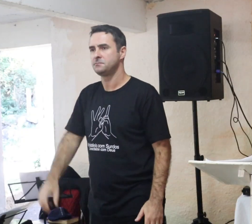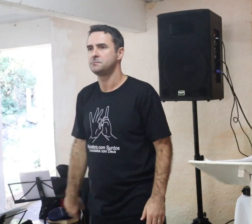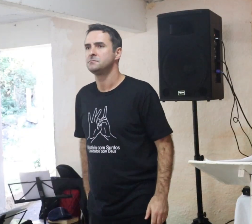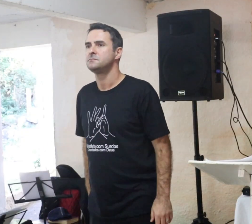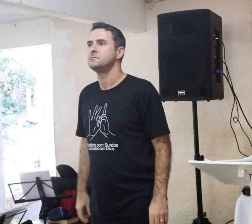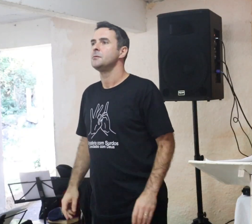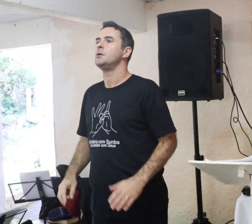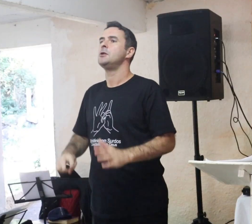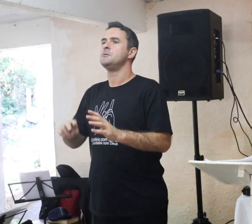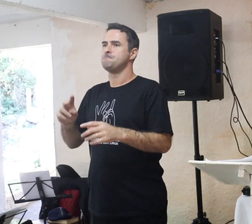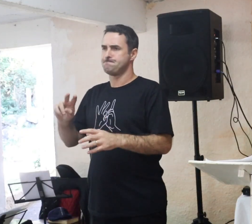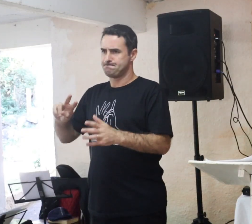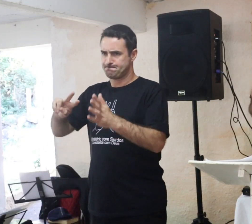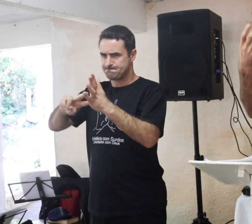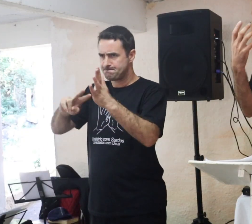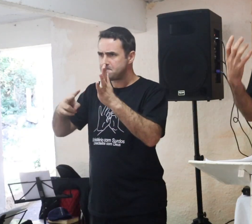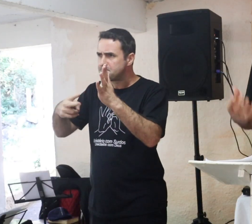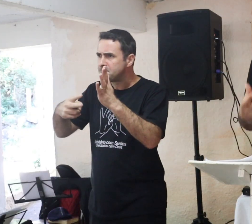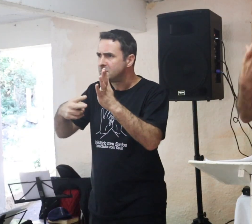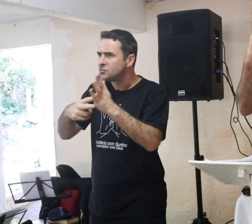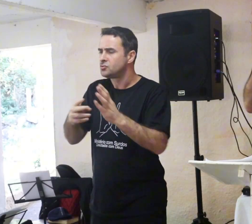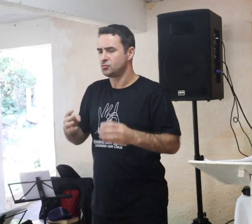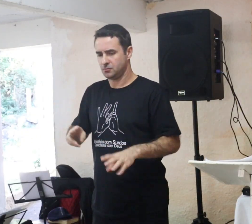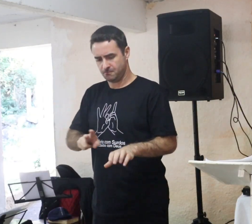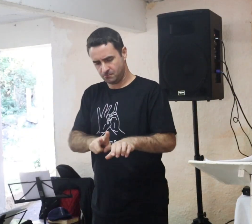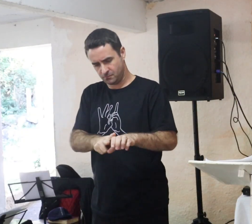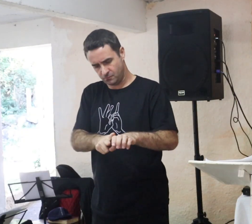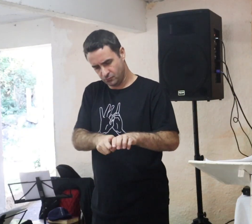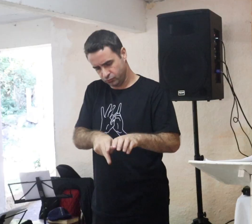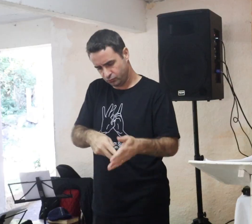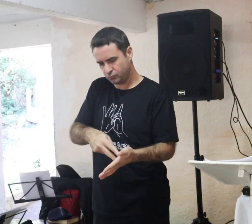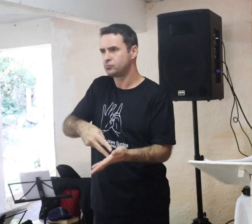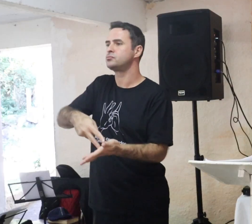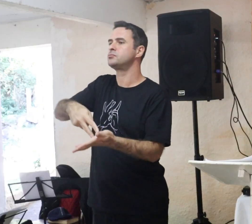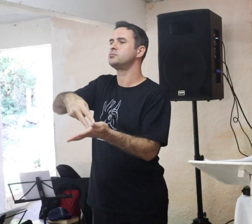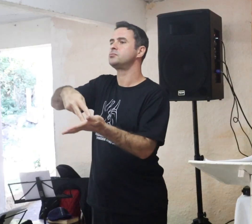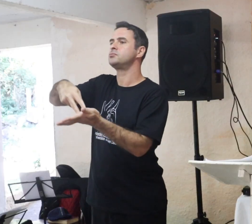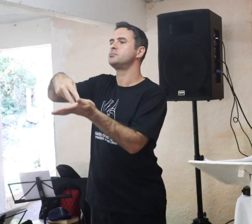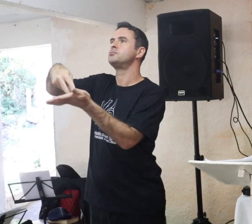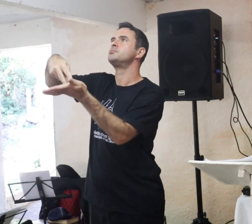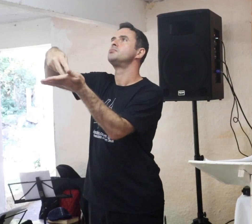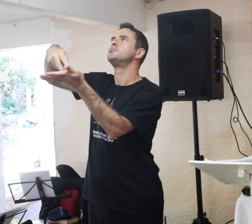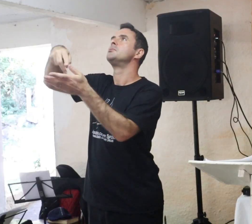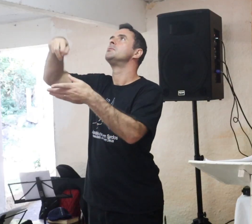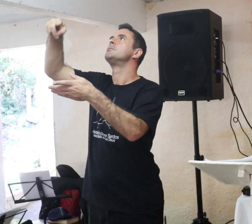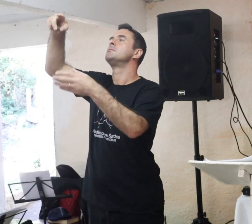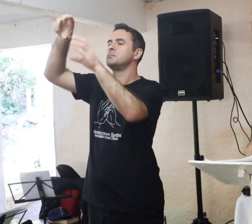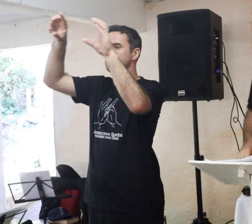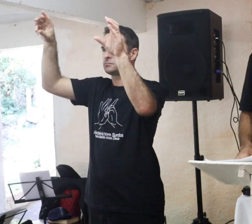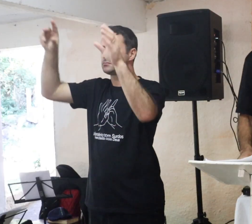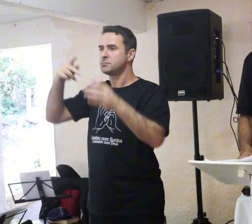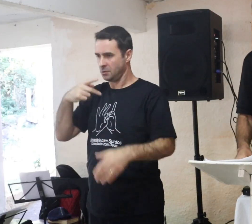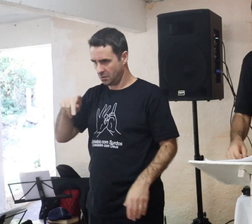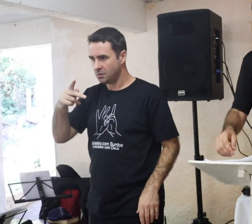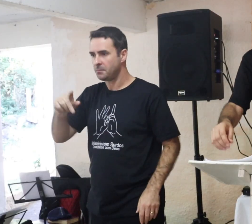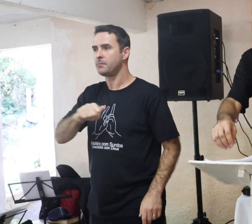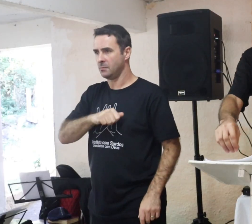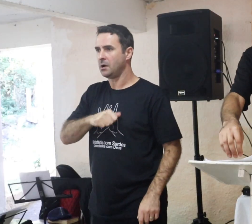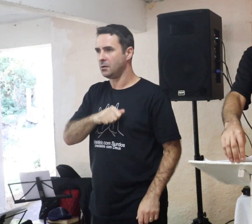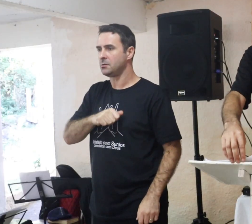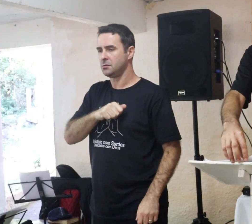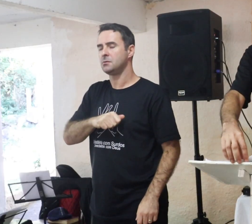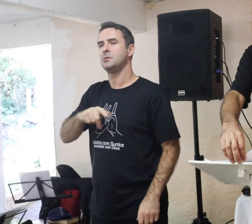ele é sinônimo de ressurreição dos mortos. É o que ele está falando aí no versículo